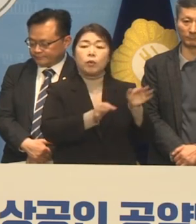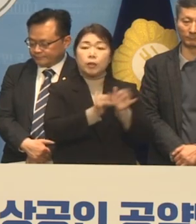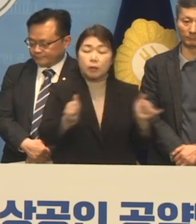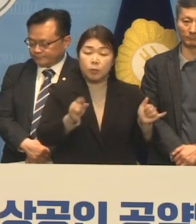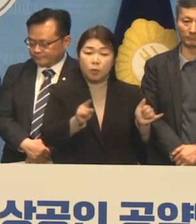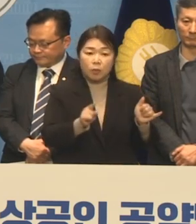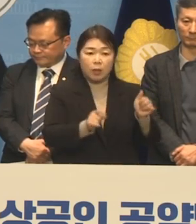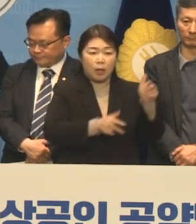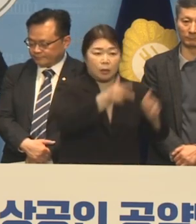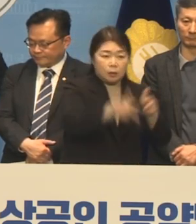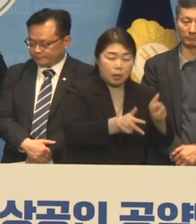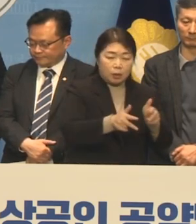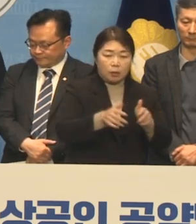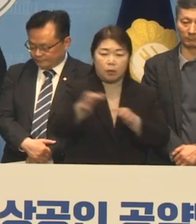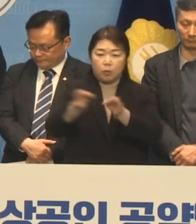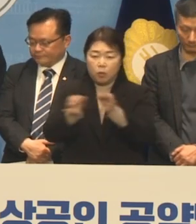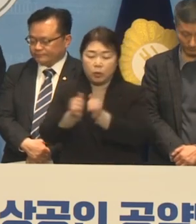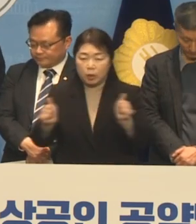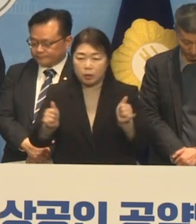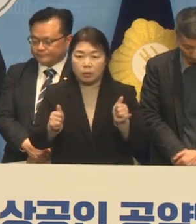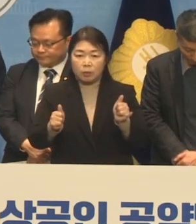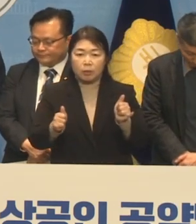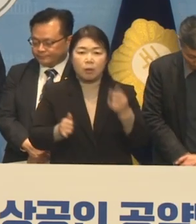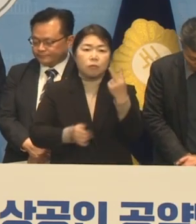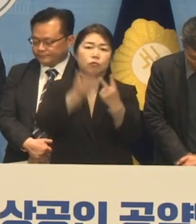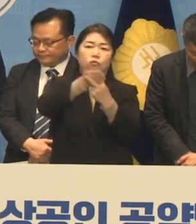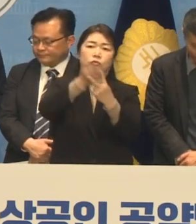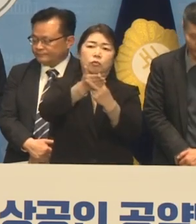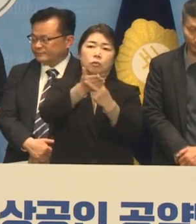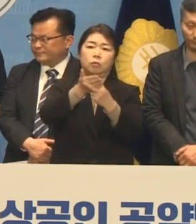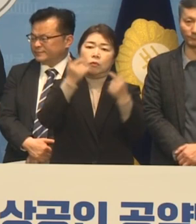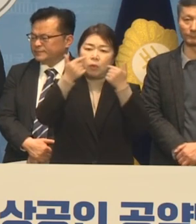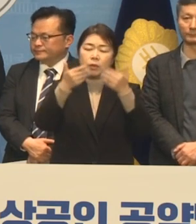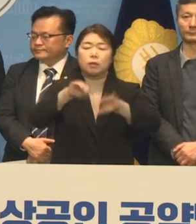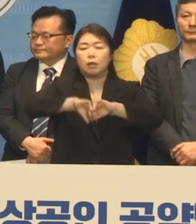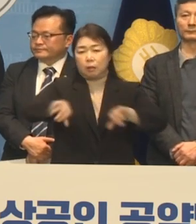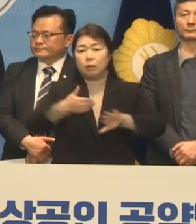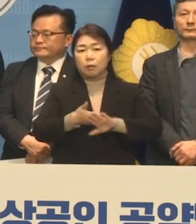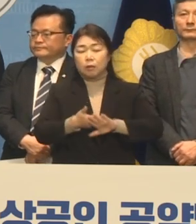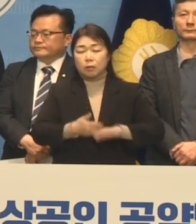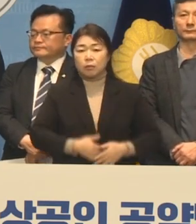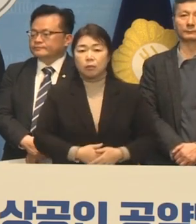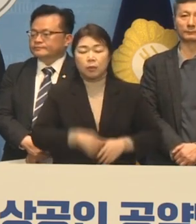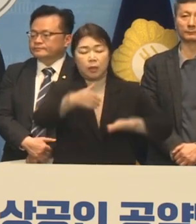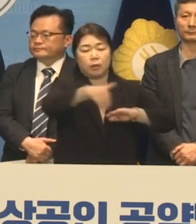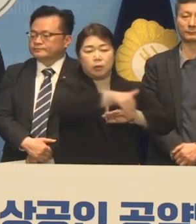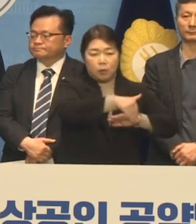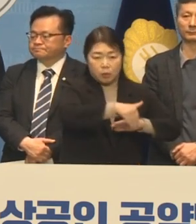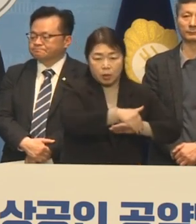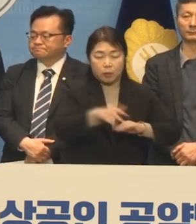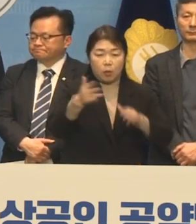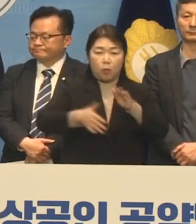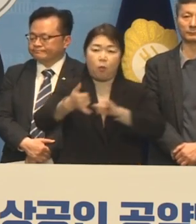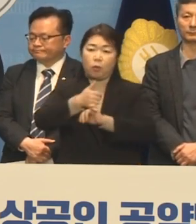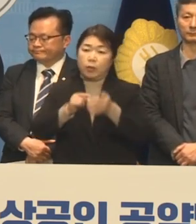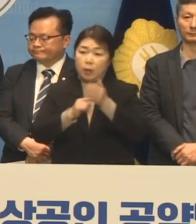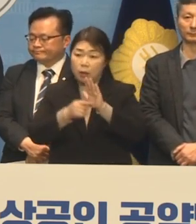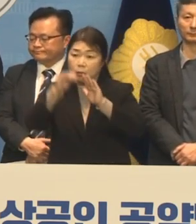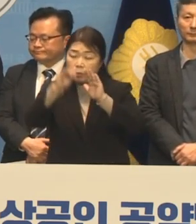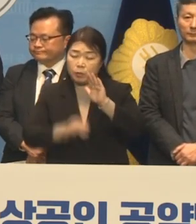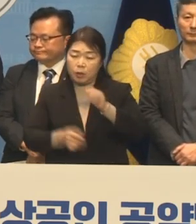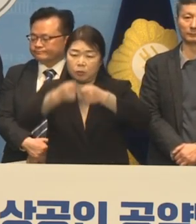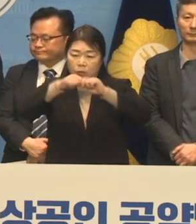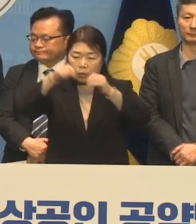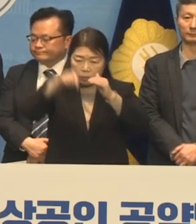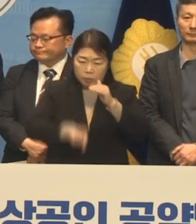상인과 공인이 엄연히 엄격하게 많이 다릅니다. 이 모든 정책과 공약에